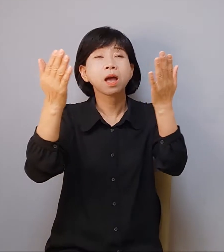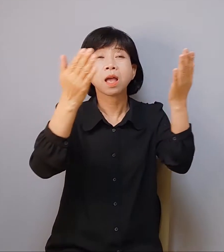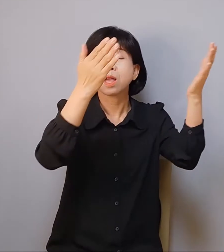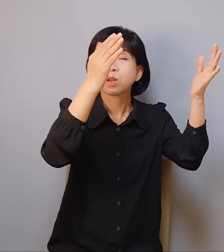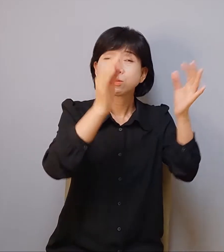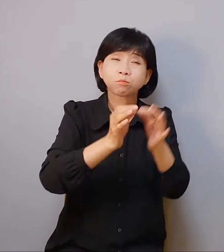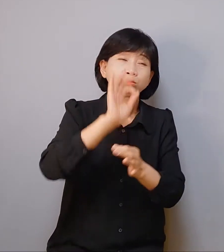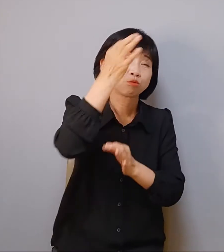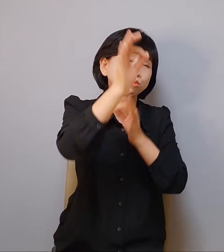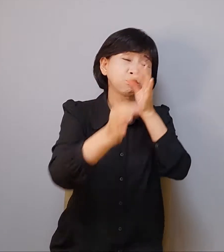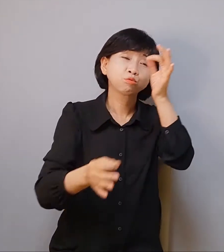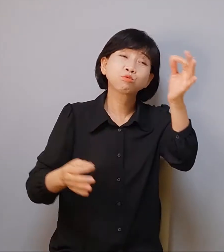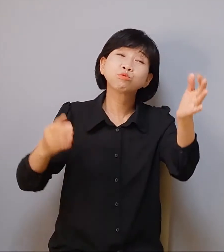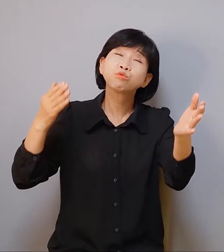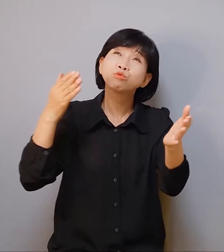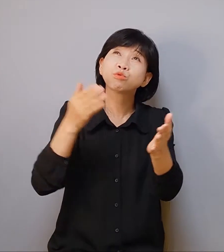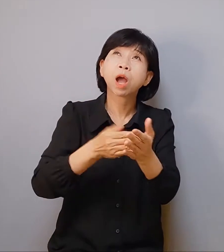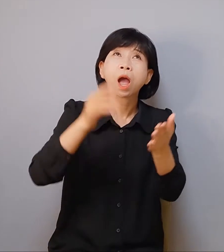찬양